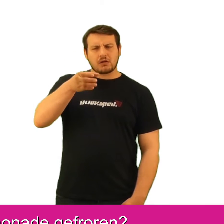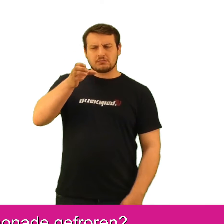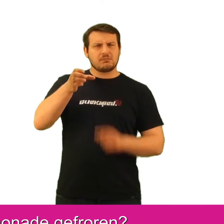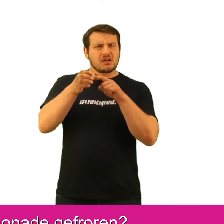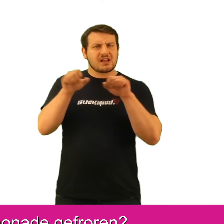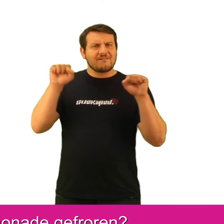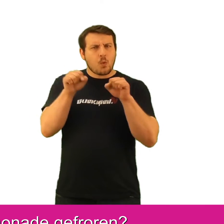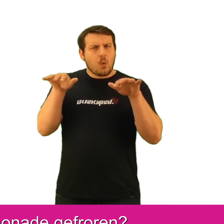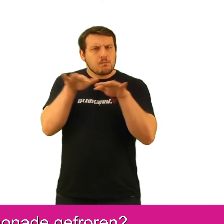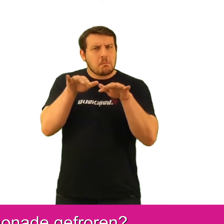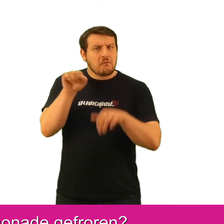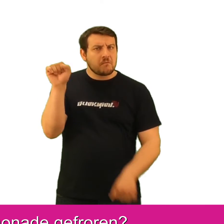Warum war die Limonade gefroren?